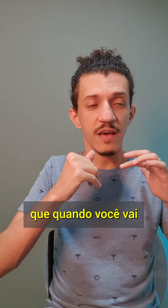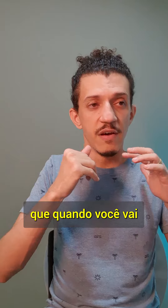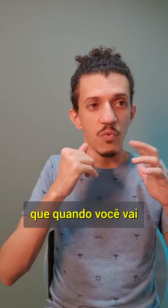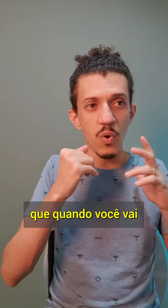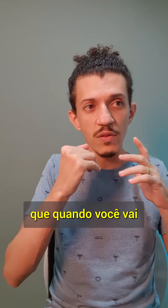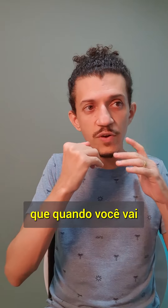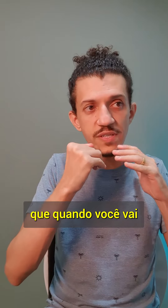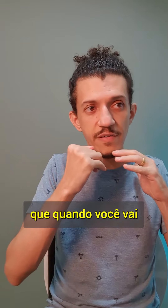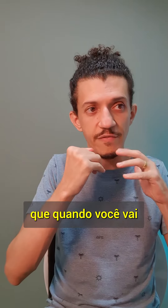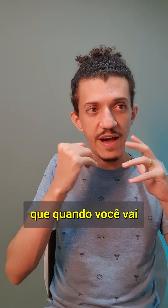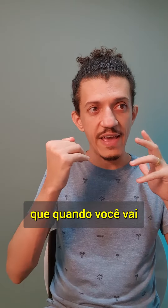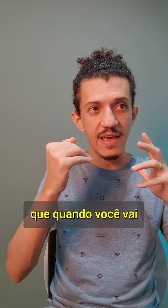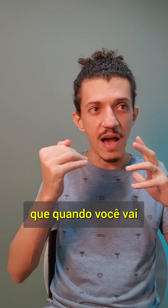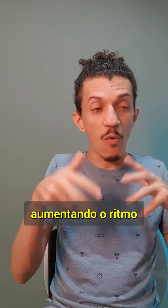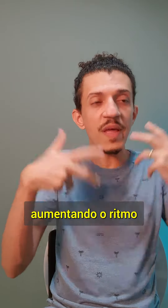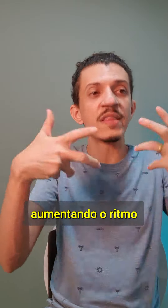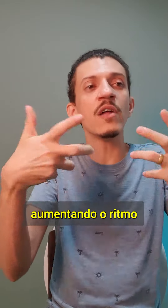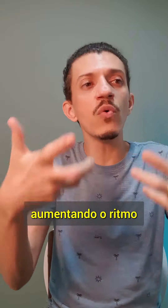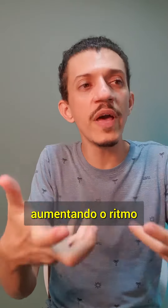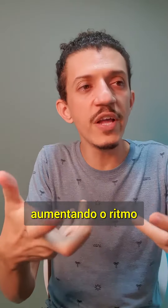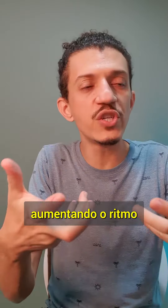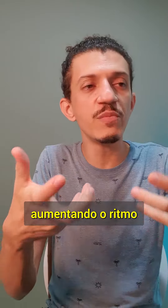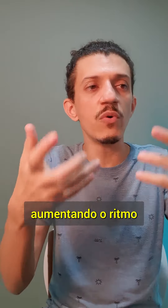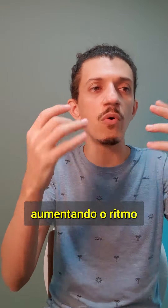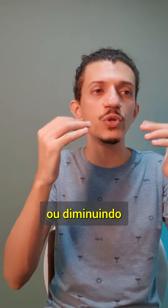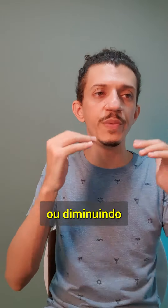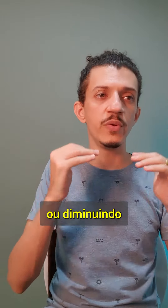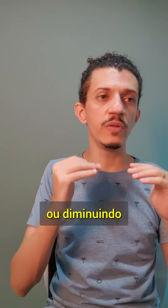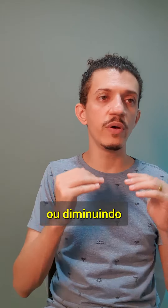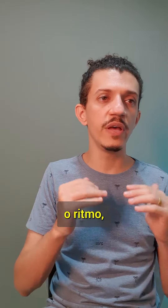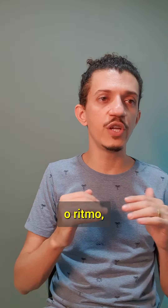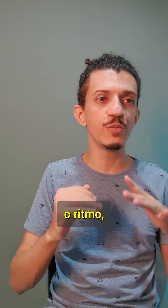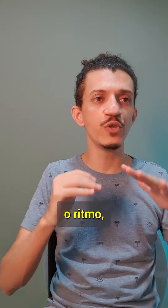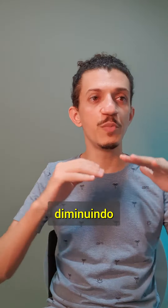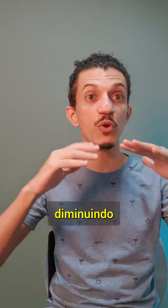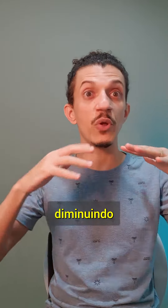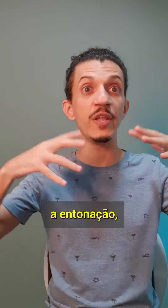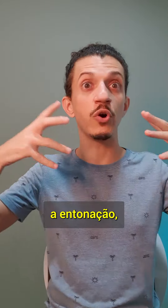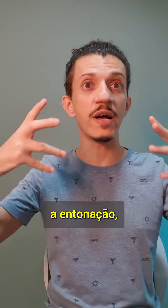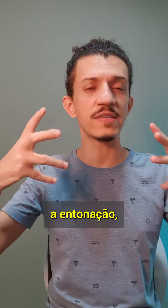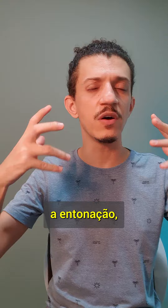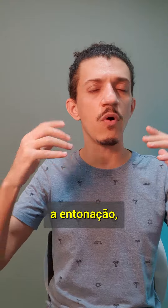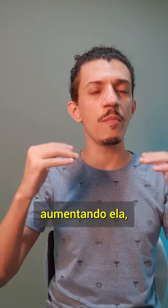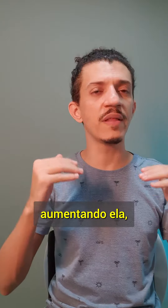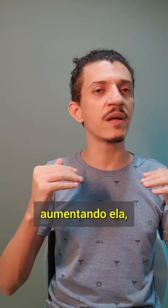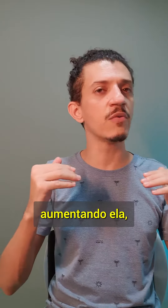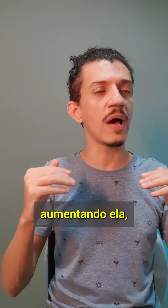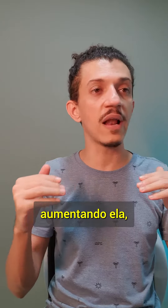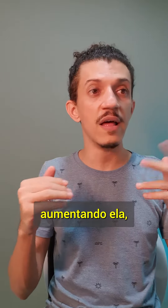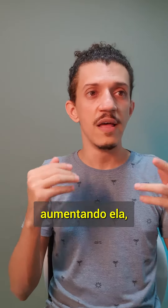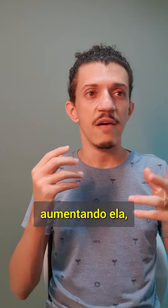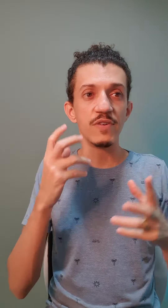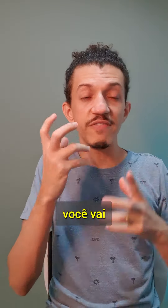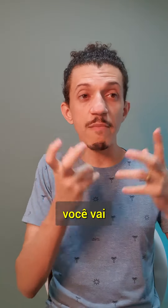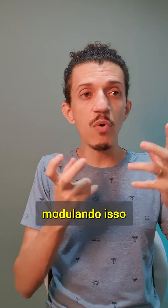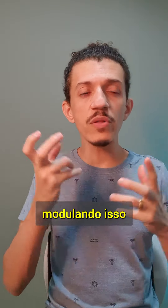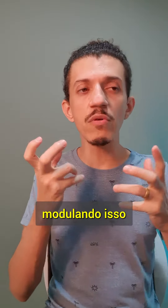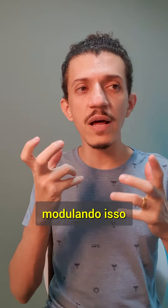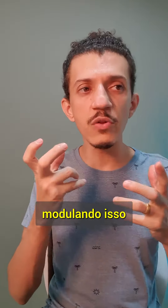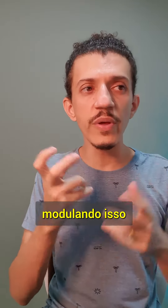quando você vai aumentando o ritmo, ou diminuindo o ritmo, diminuindo a entonação, ou aumentando ela, você vai modulando